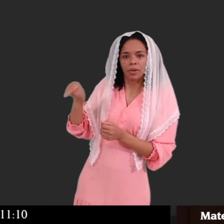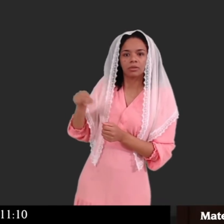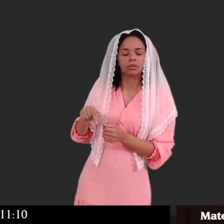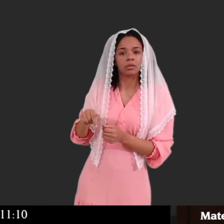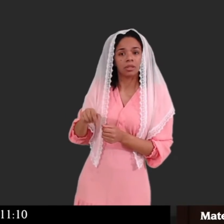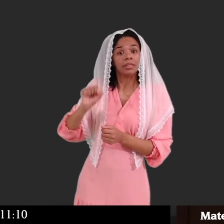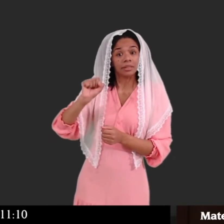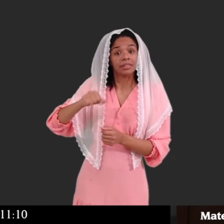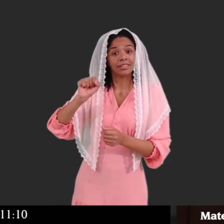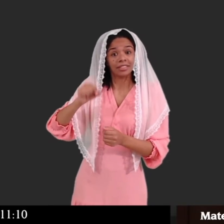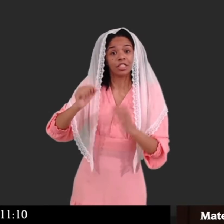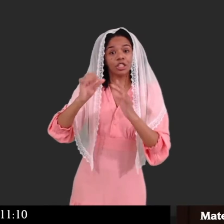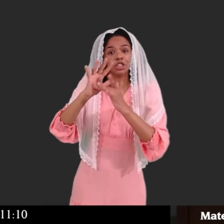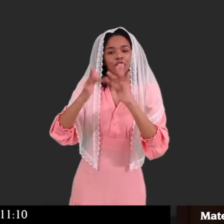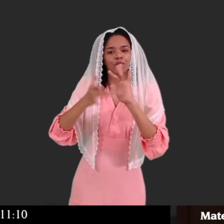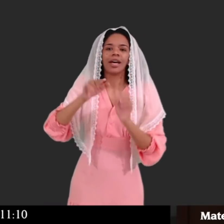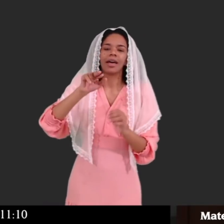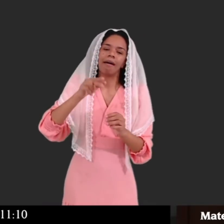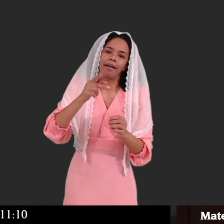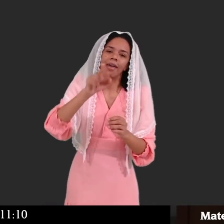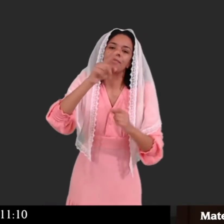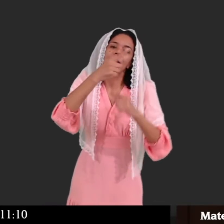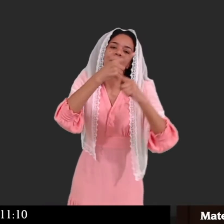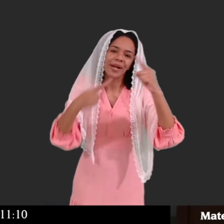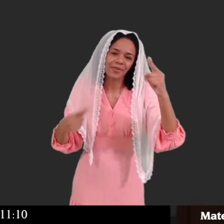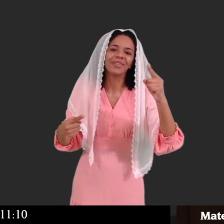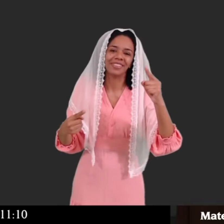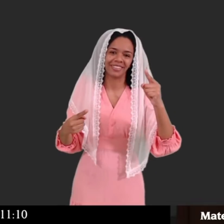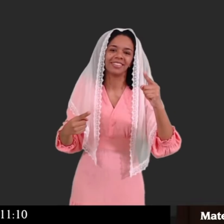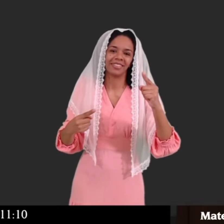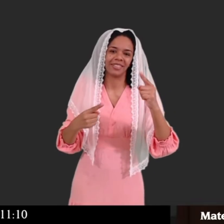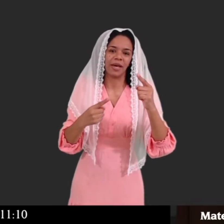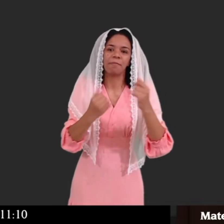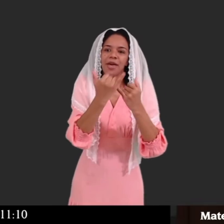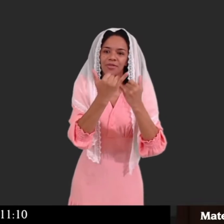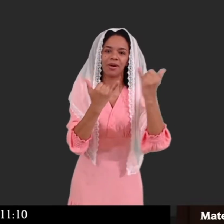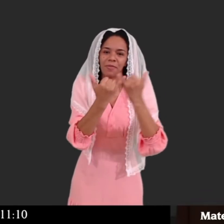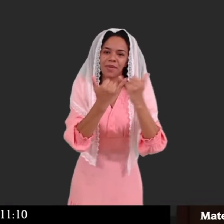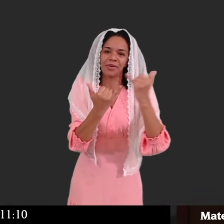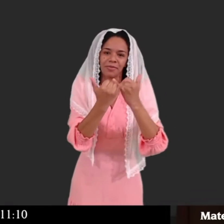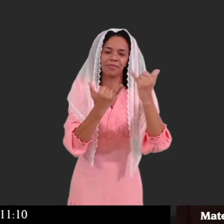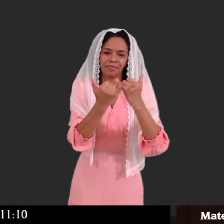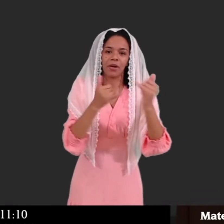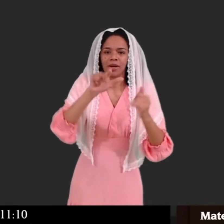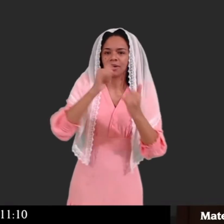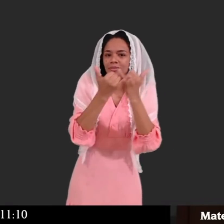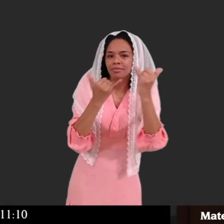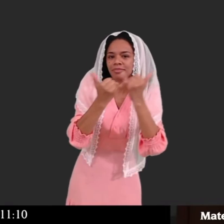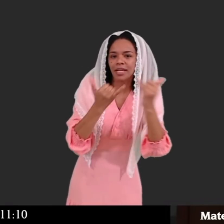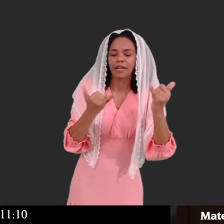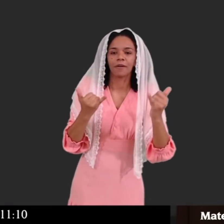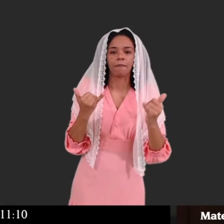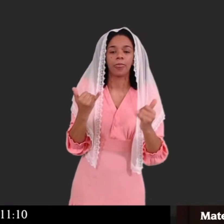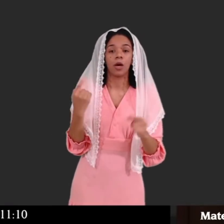Ele teve irmãos, meio irmãos, porque era irmão por parte da sua mãe. Não era para ele ser o primeiro a